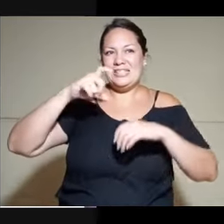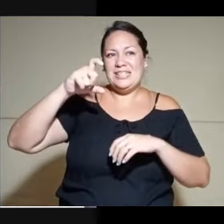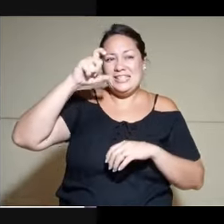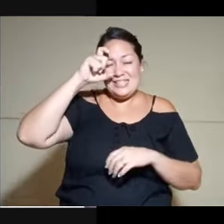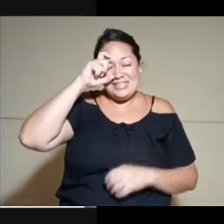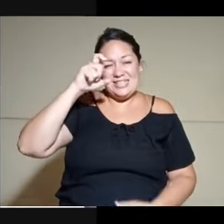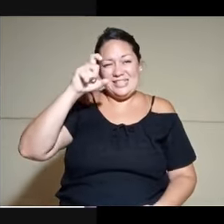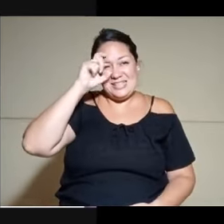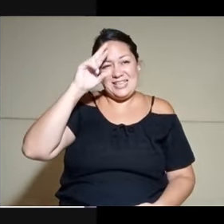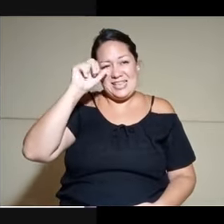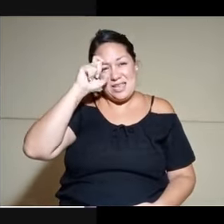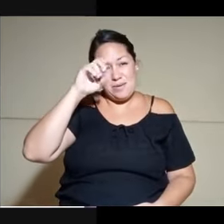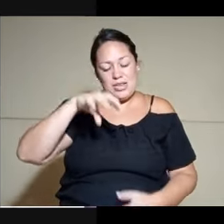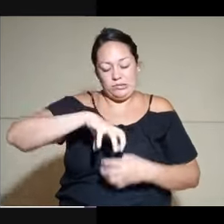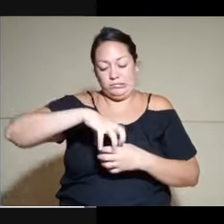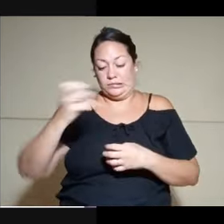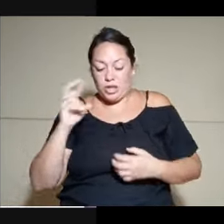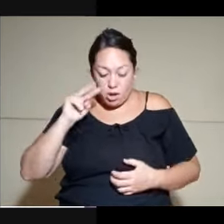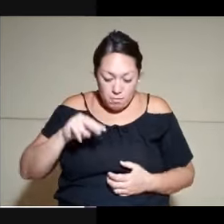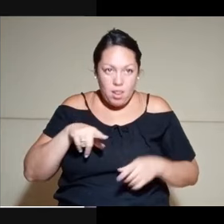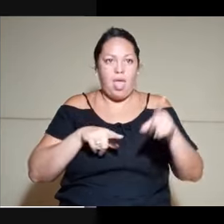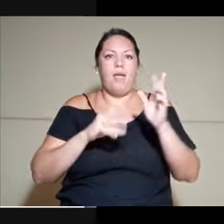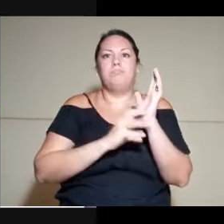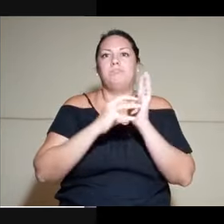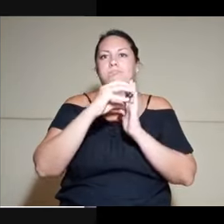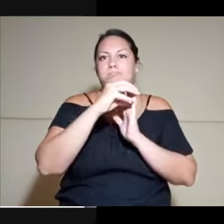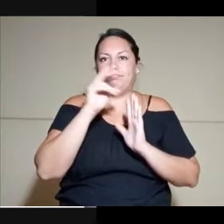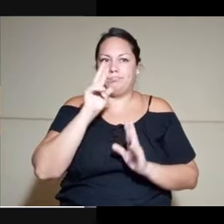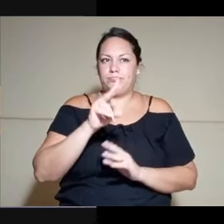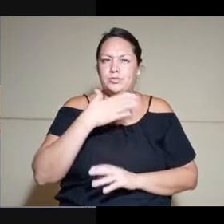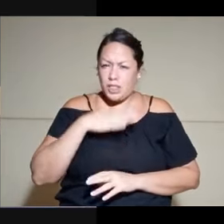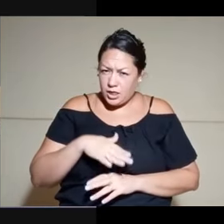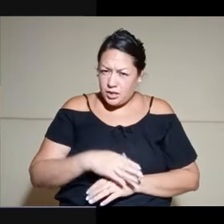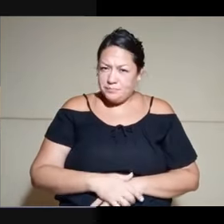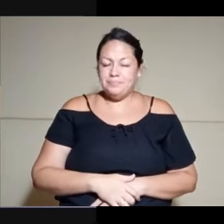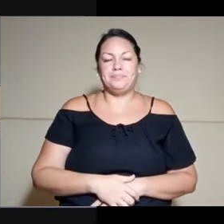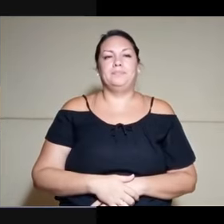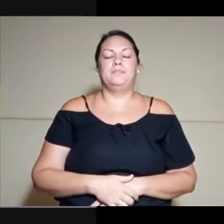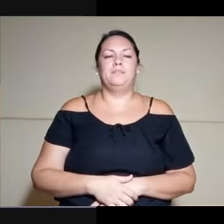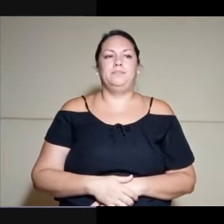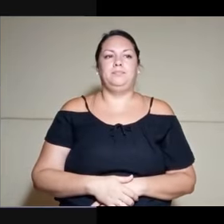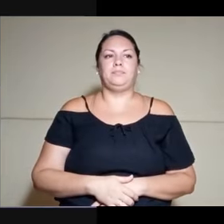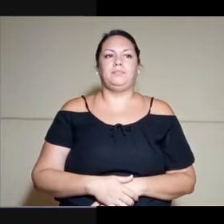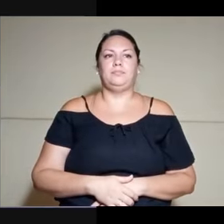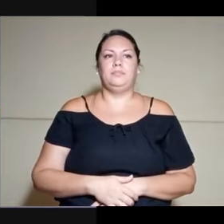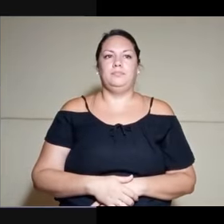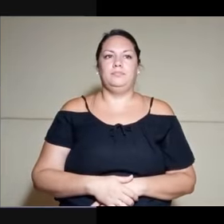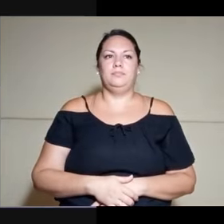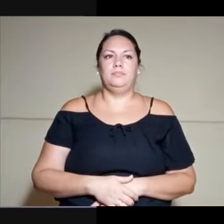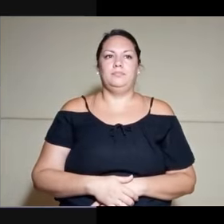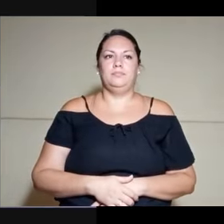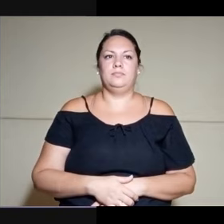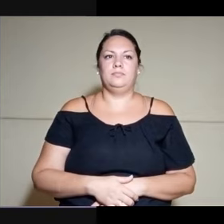ven? Si yo saco el cerebelo, yo lo arranco, me voy a encontrar con esto. Bien. ¿Me Acá siguen? Vamos a